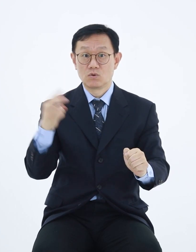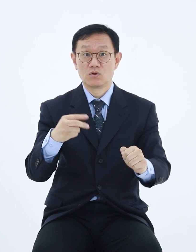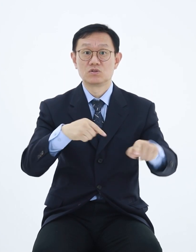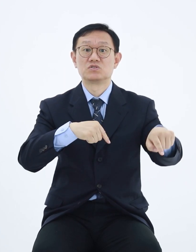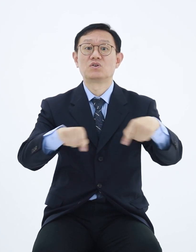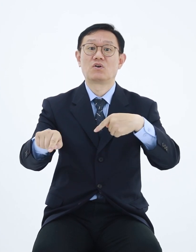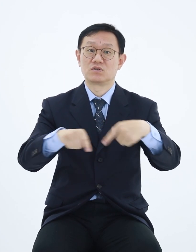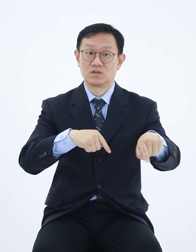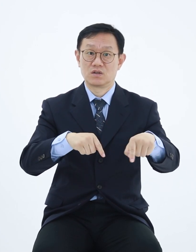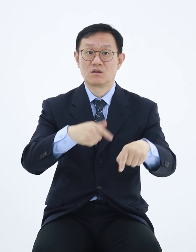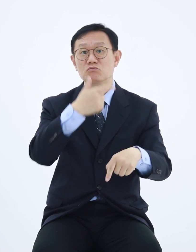등이 포함된다.